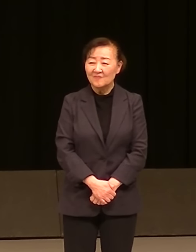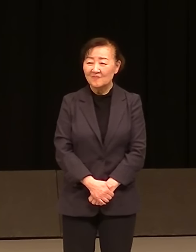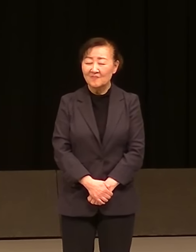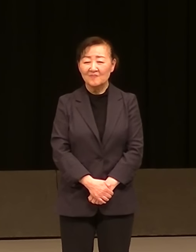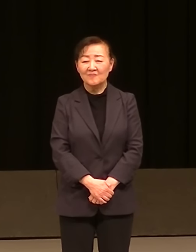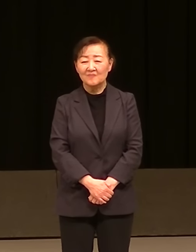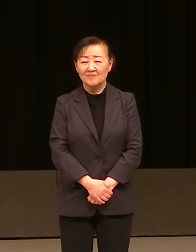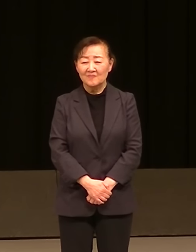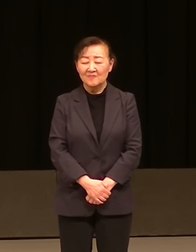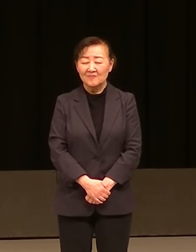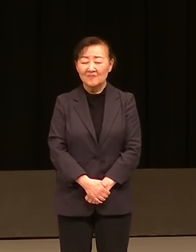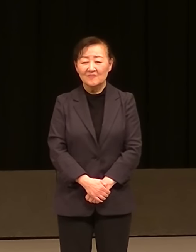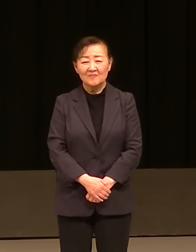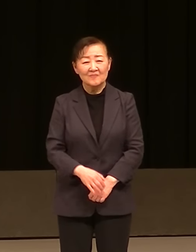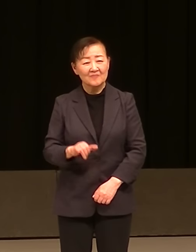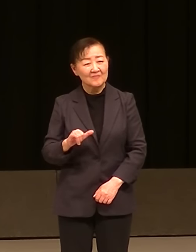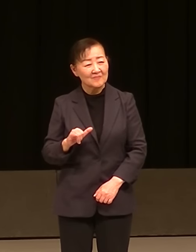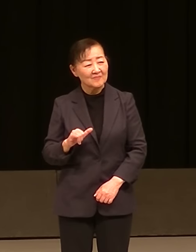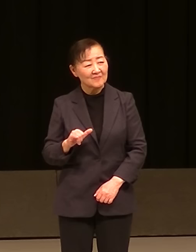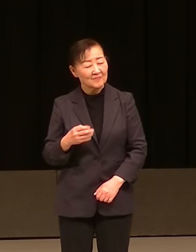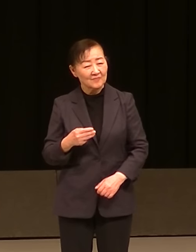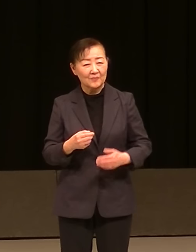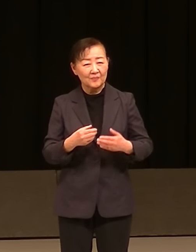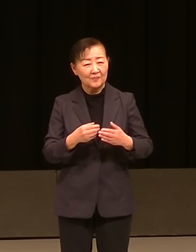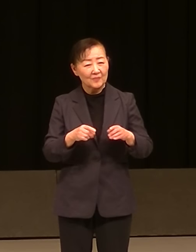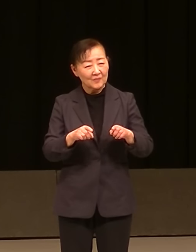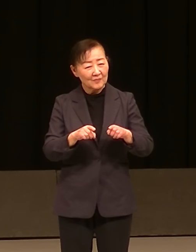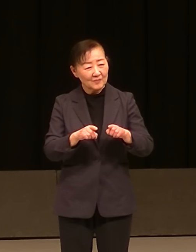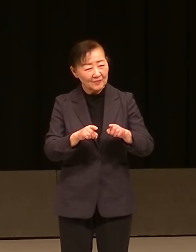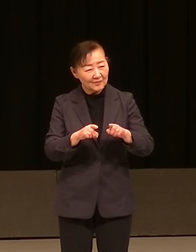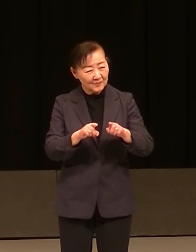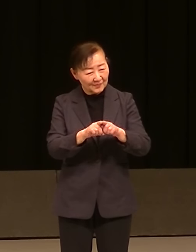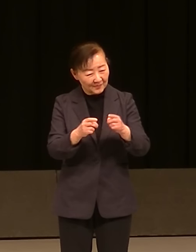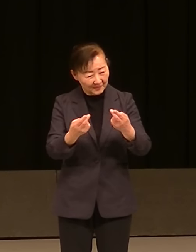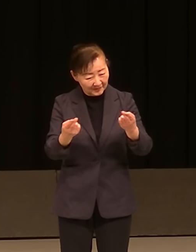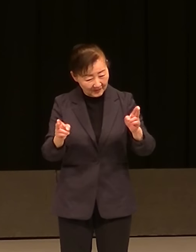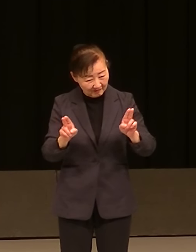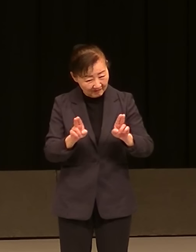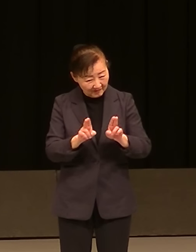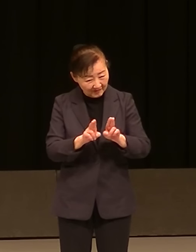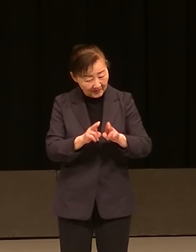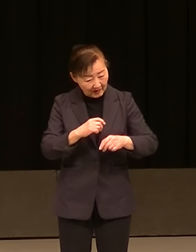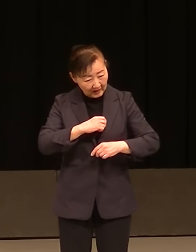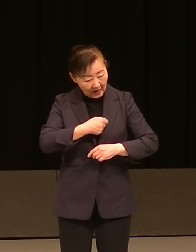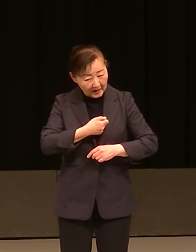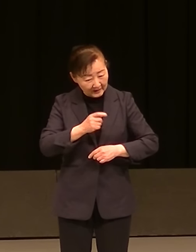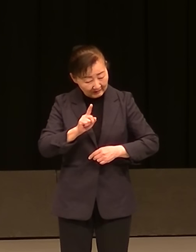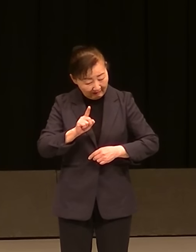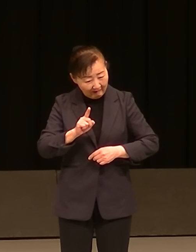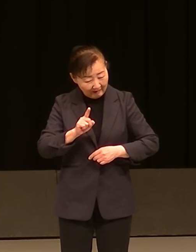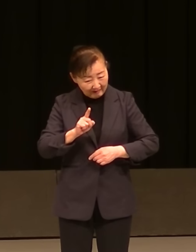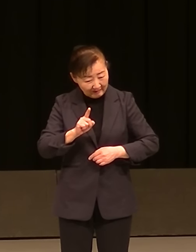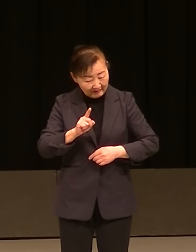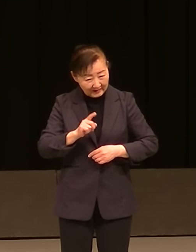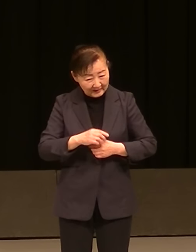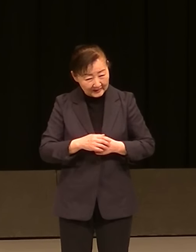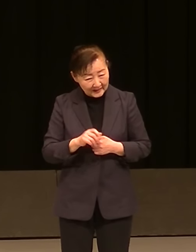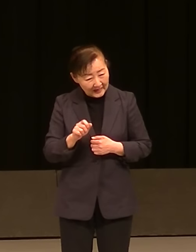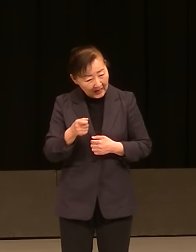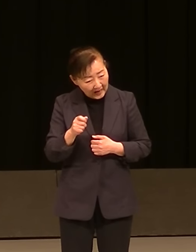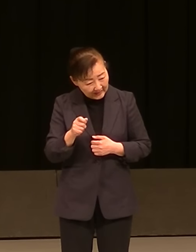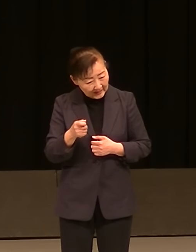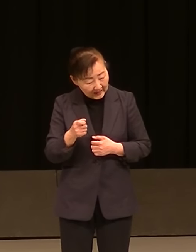はとても難しいですけども、鍵ね、鍵ってい